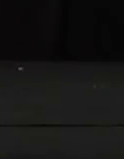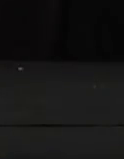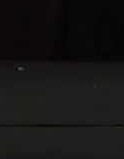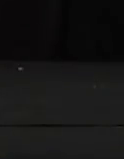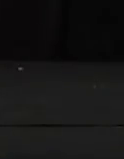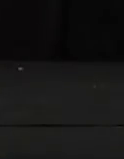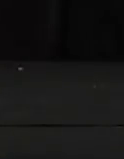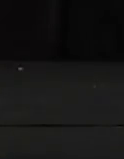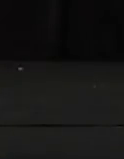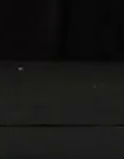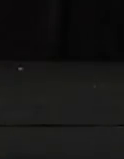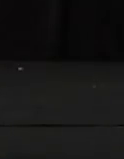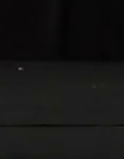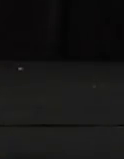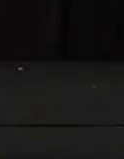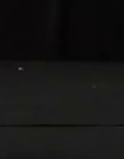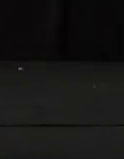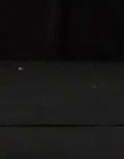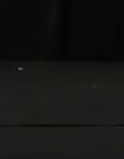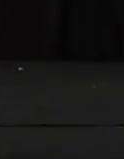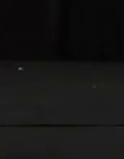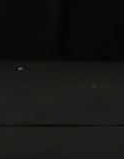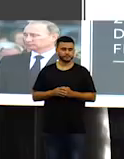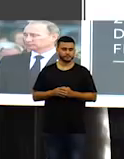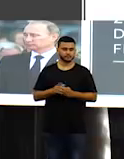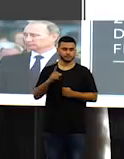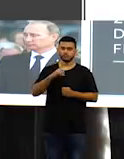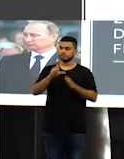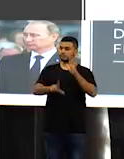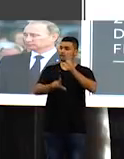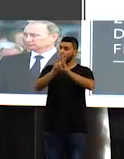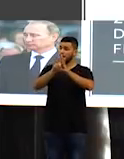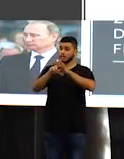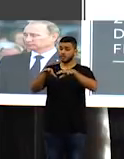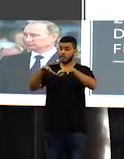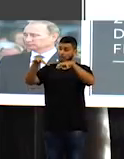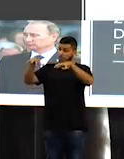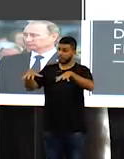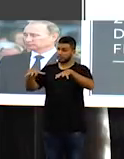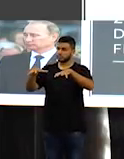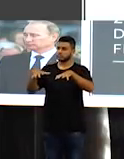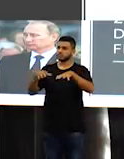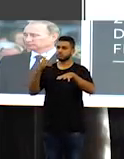um. Aí, ele decreta exatamente lei marcial na fronteira entre Rússia